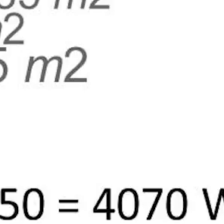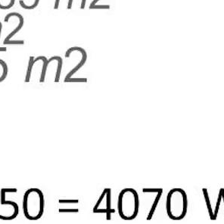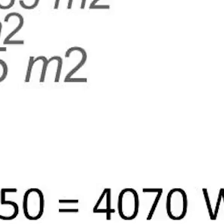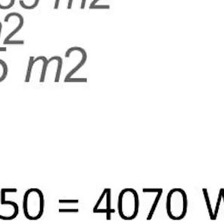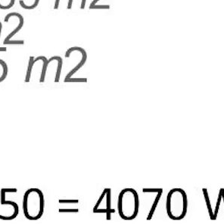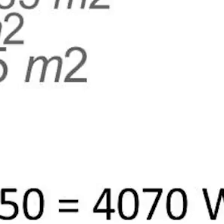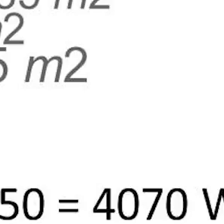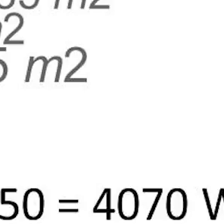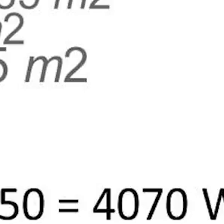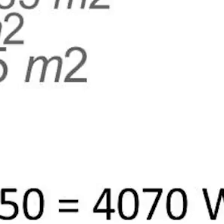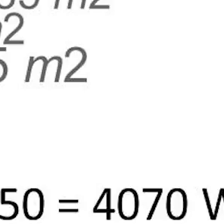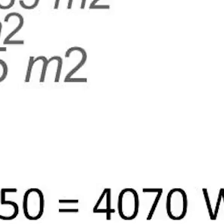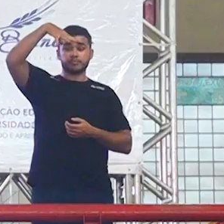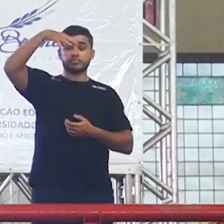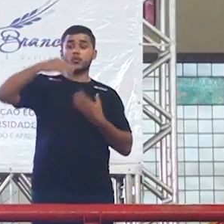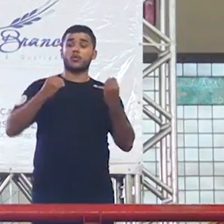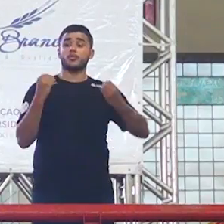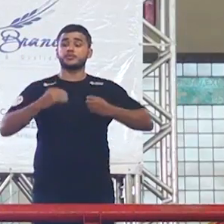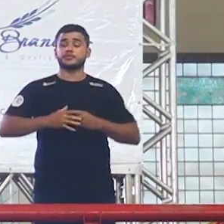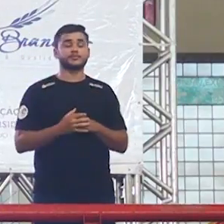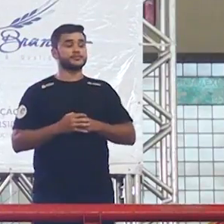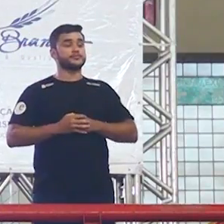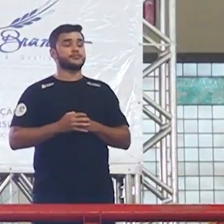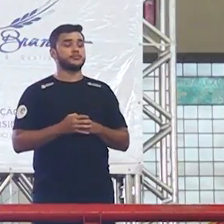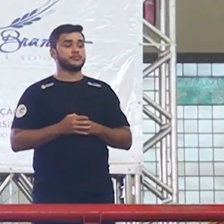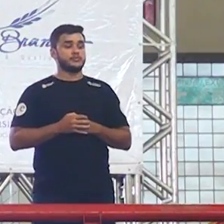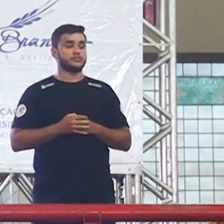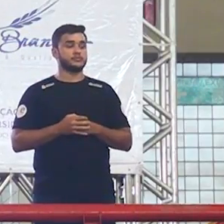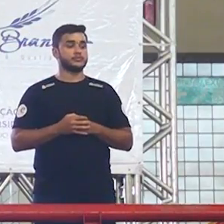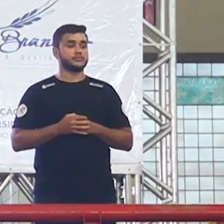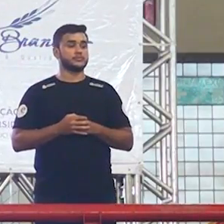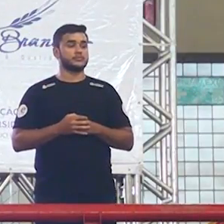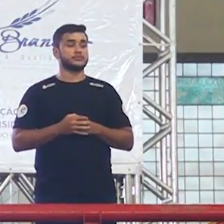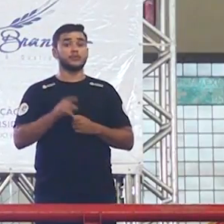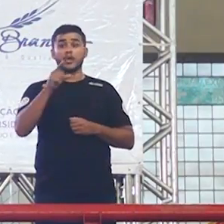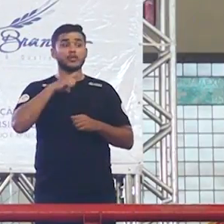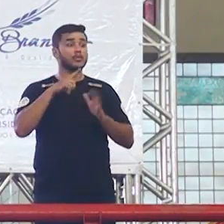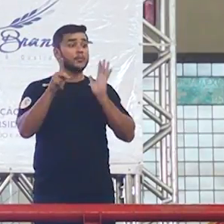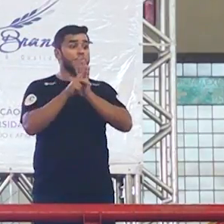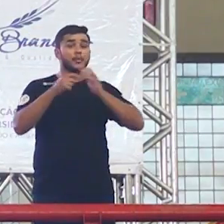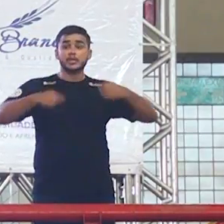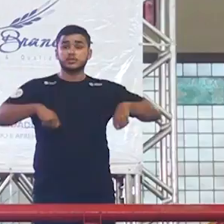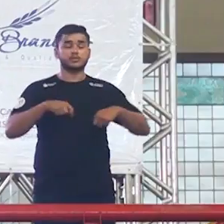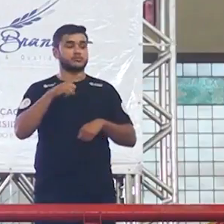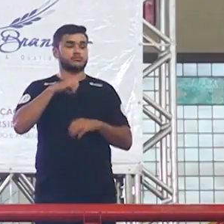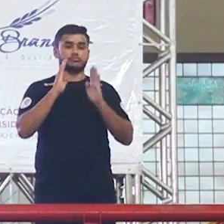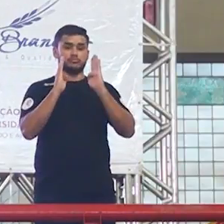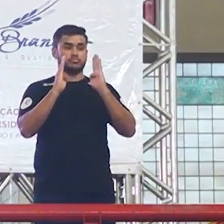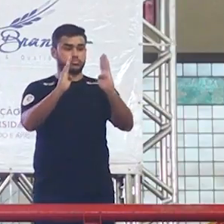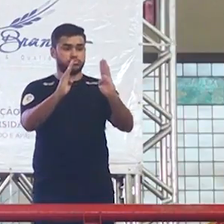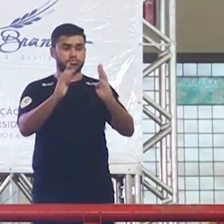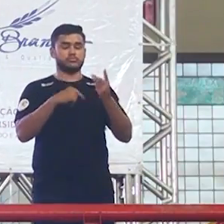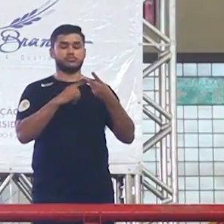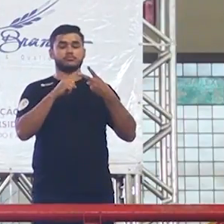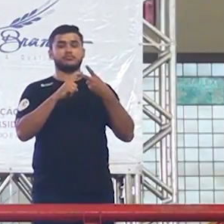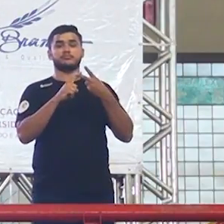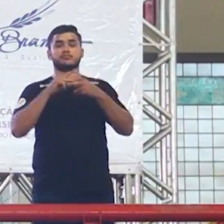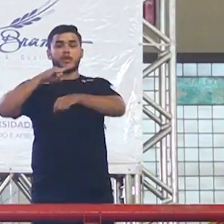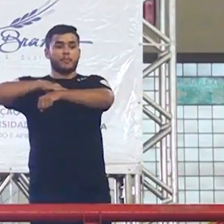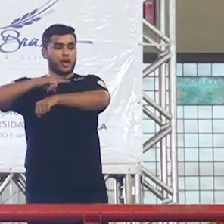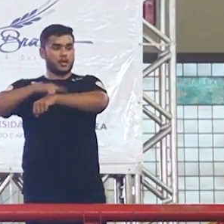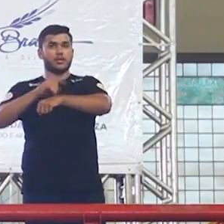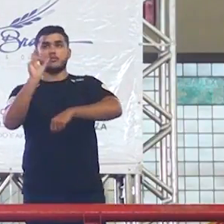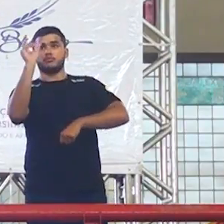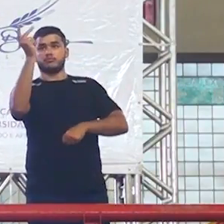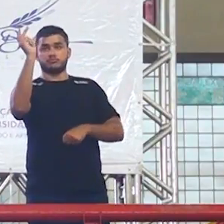Onde tem menor metragem, aonde? Aonde eu vou ter 60 watts? no corredor e no banheiro. Aonde